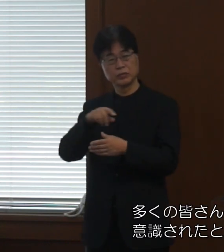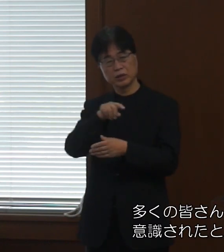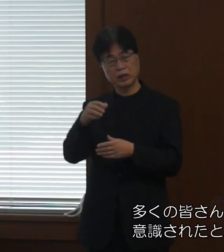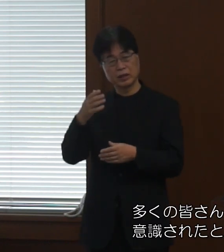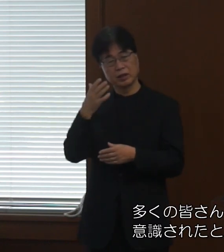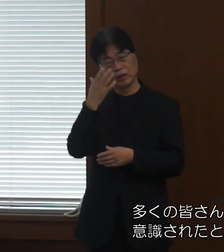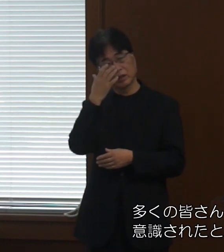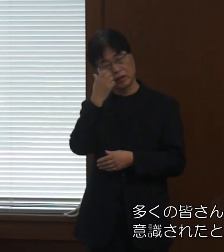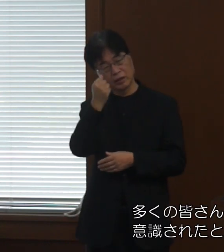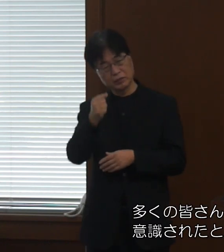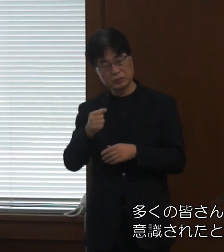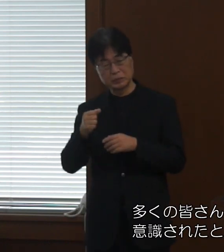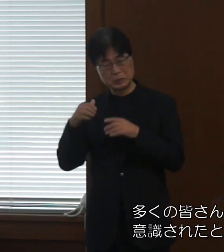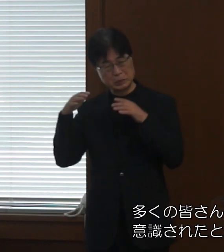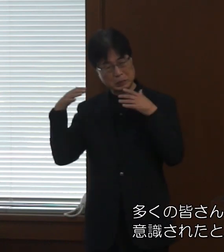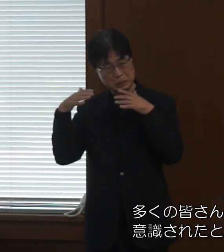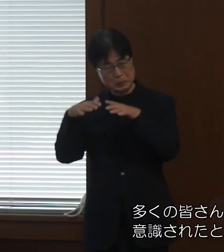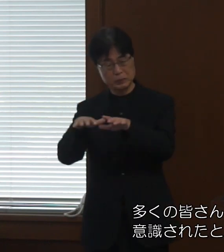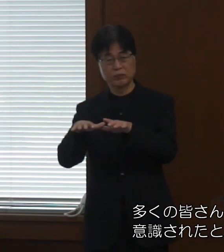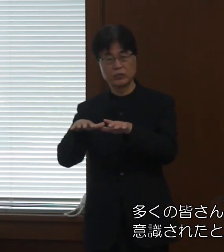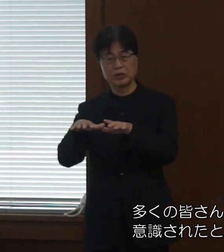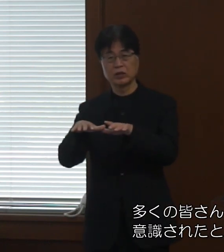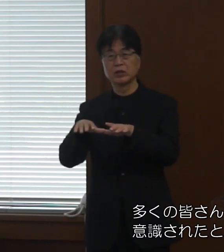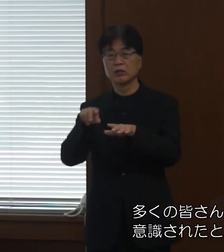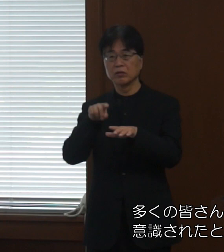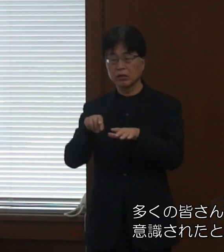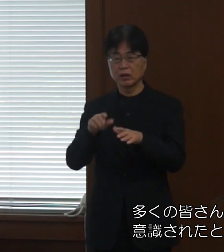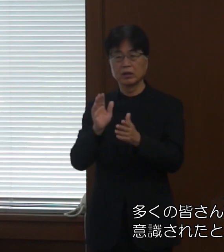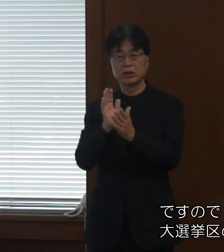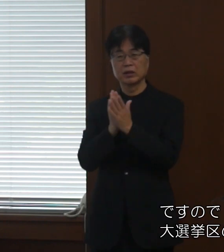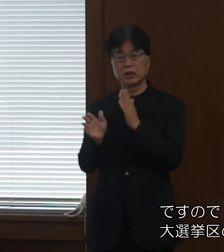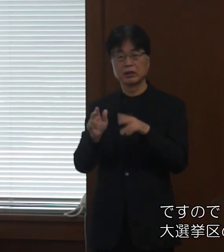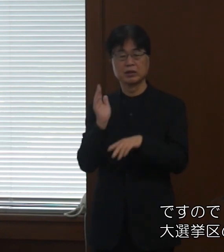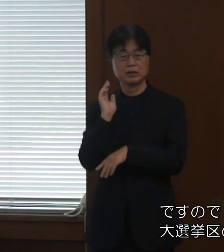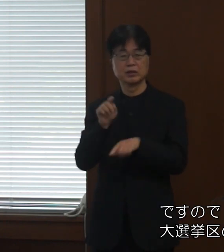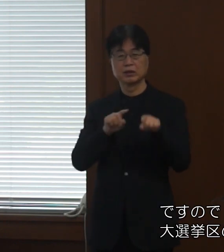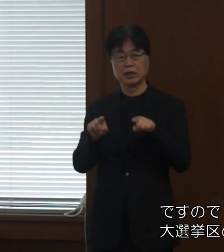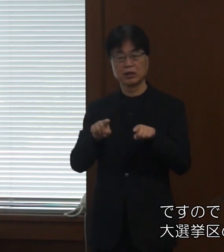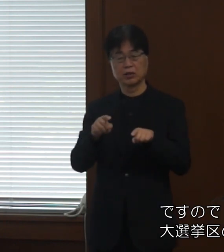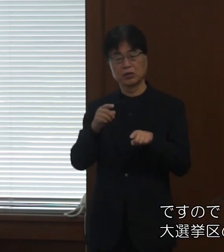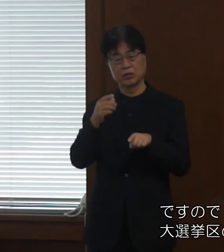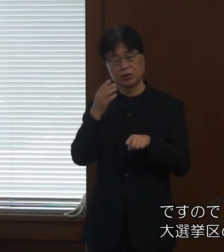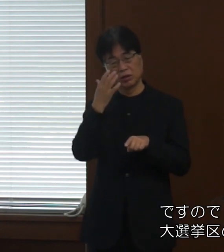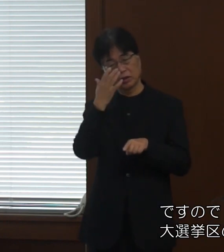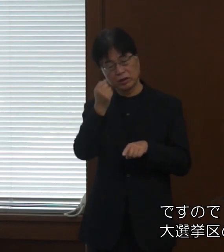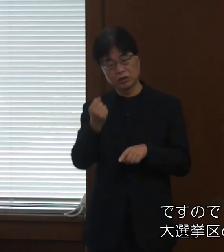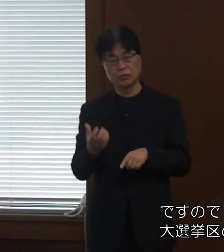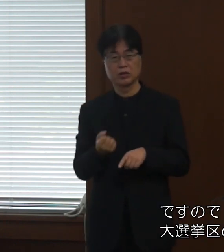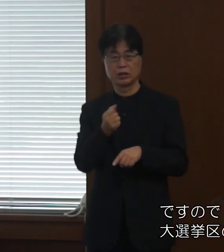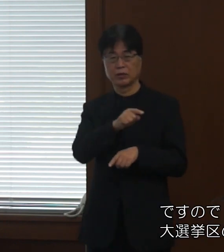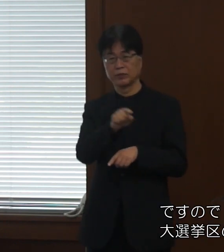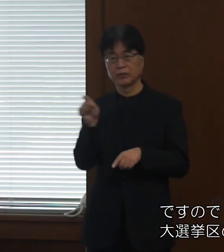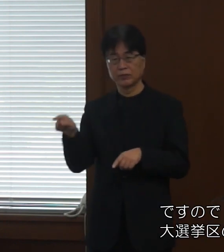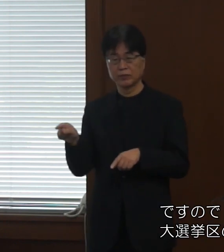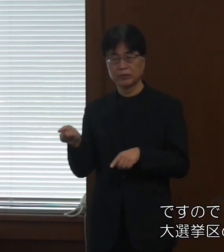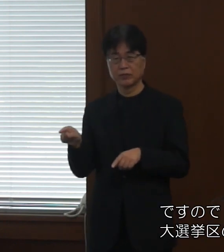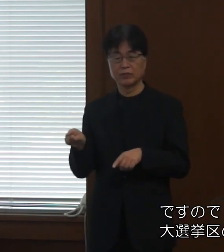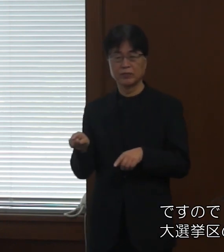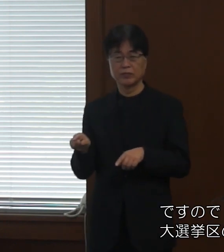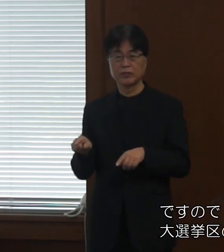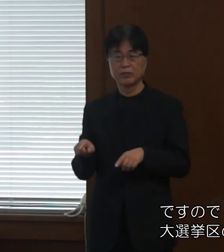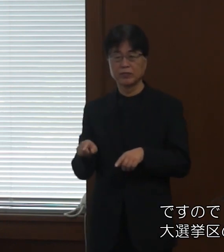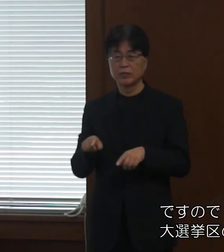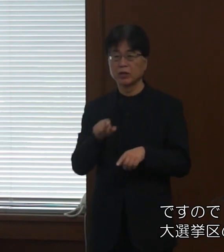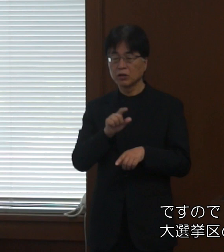方が県政というもの意識されたと思うんですねですので一般論的に言うと